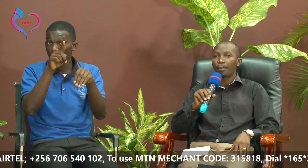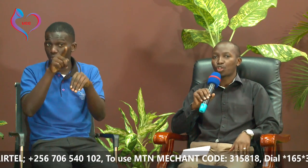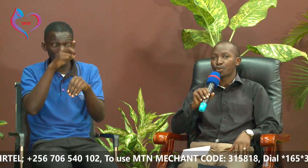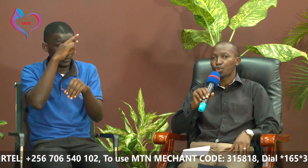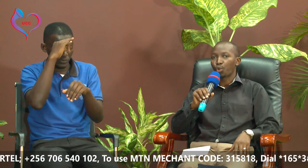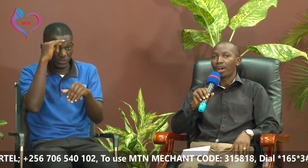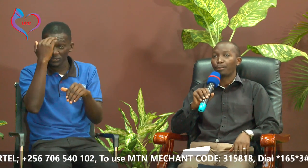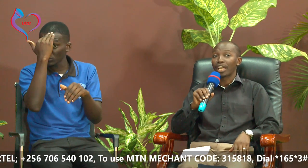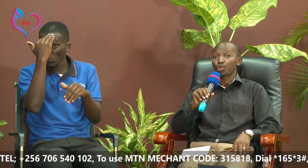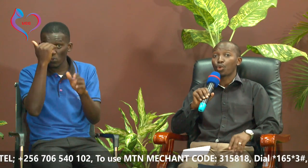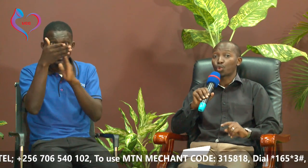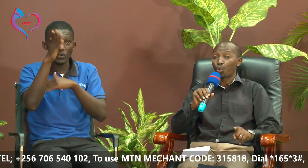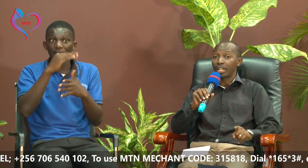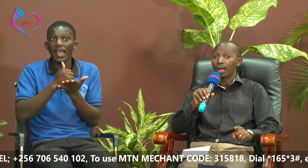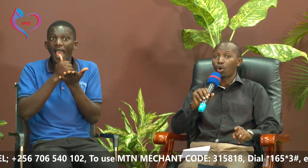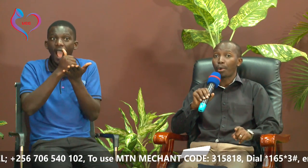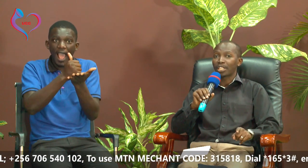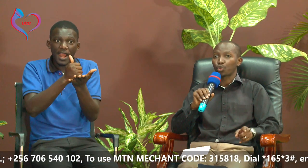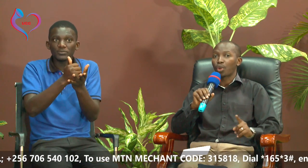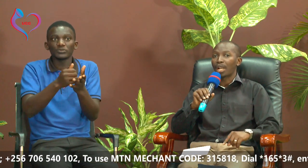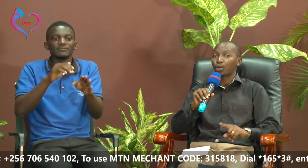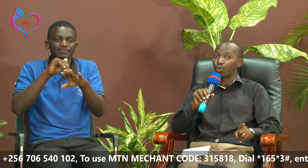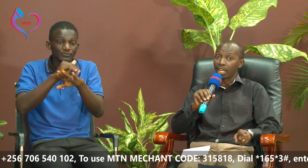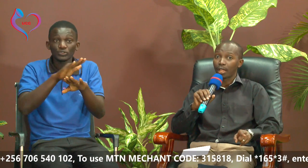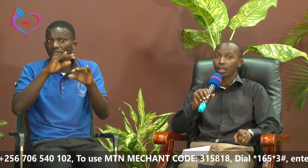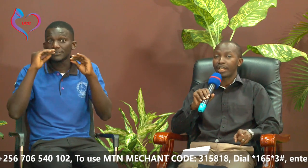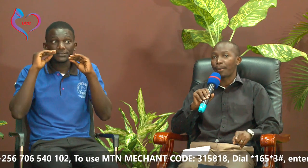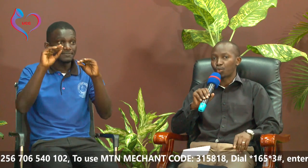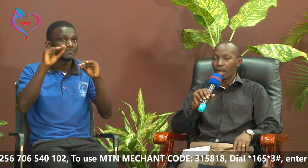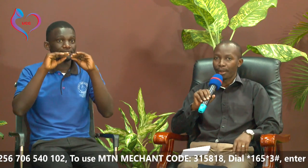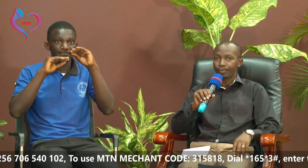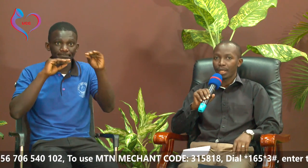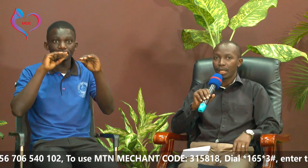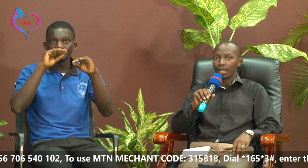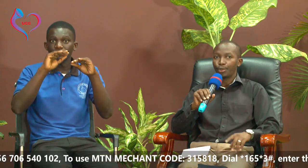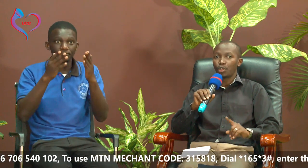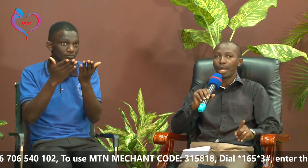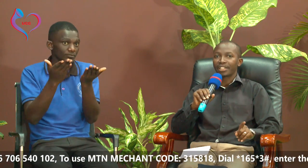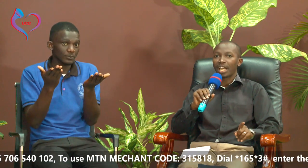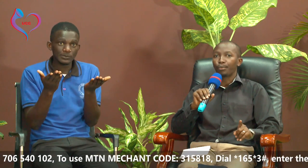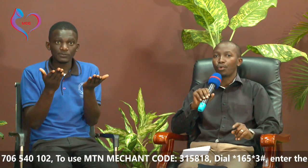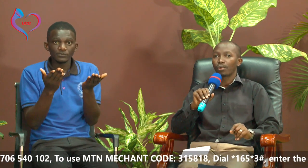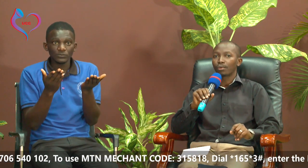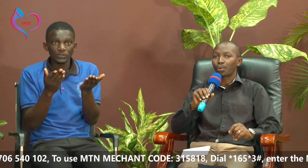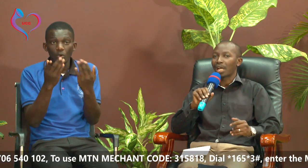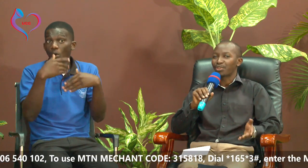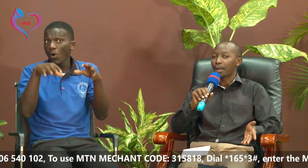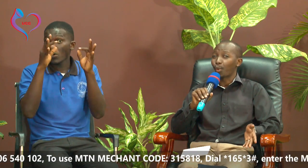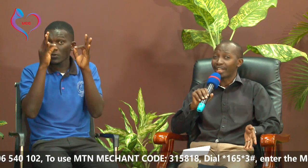Mukama tusobosisa okubanga mukyasobola okutuulira oba abakyasobola okutuulira n'abatuulira n'abatulaba. Ebintu bino bya byetaagamu okutambuza